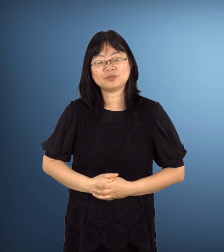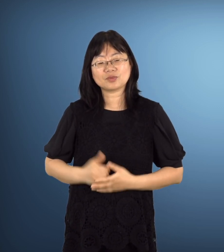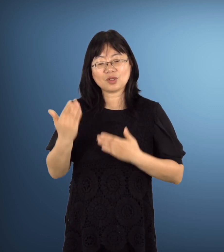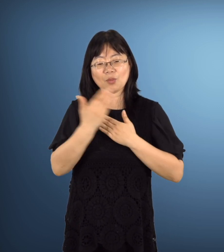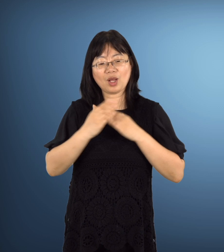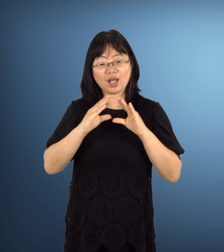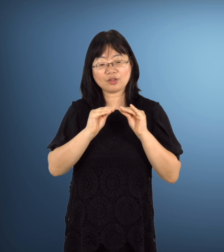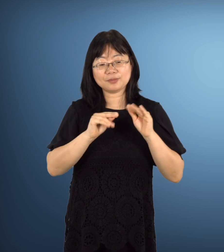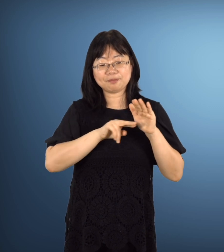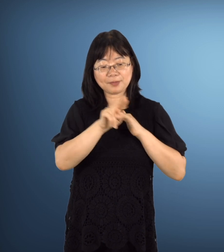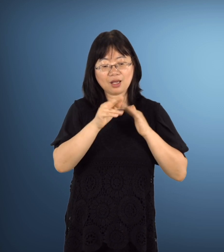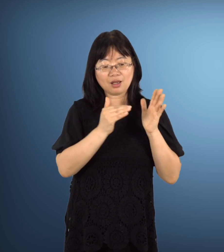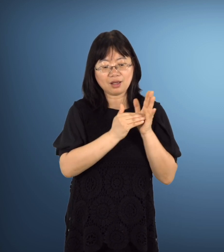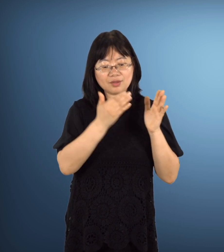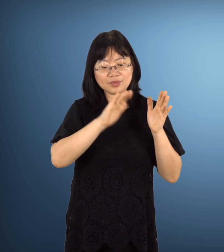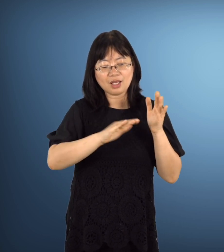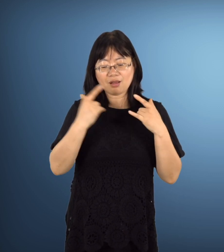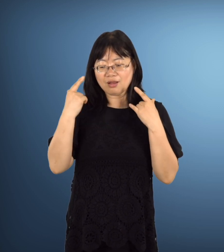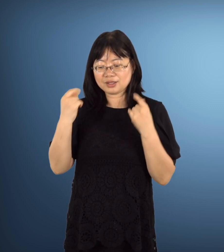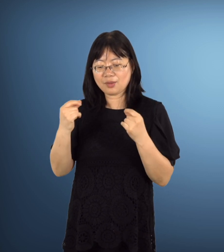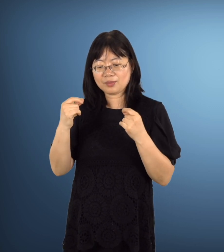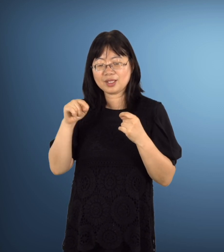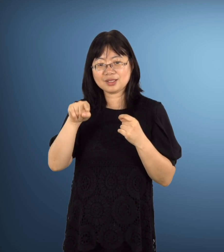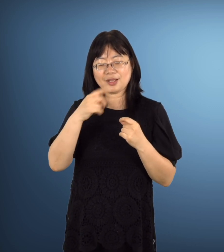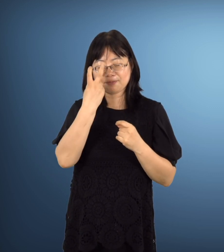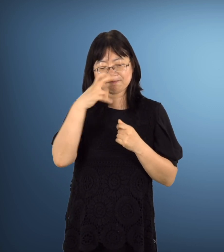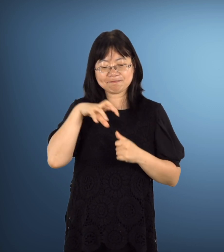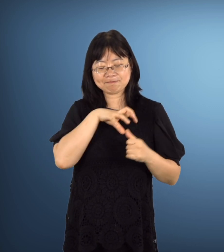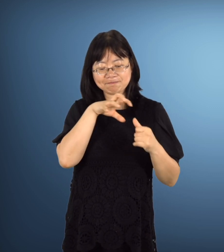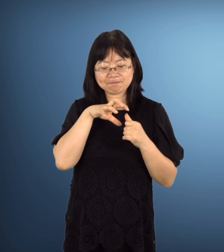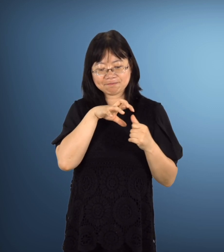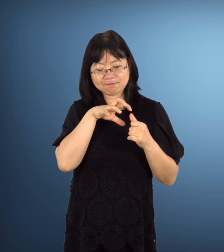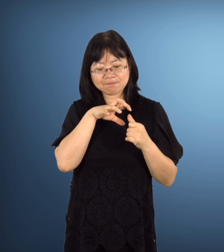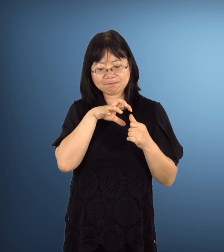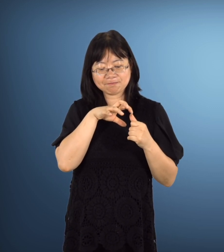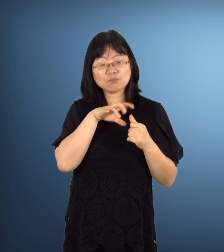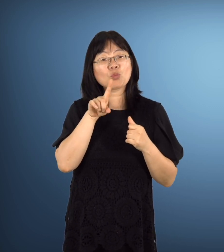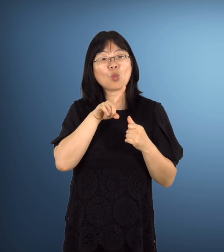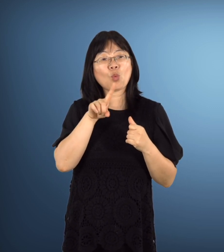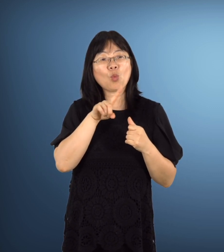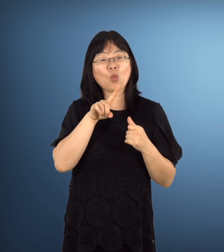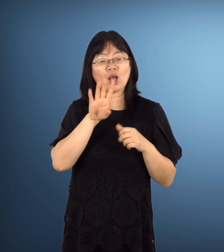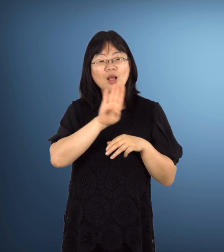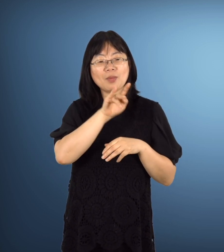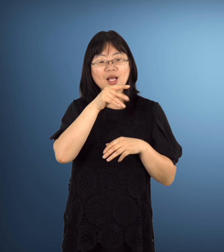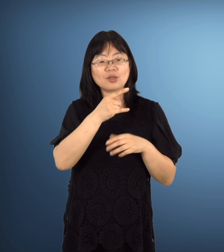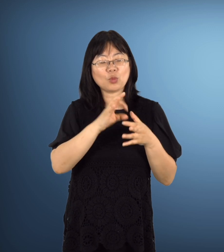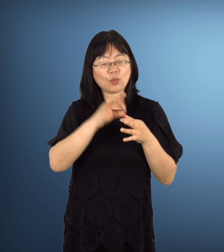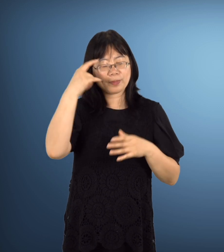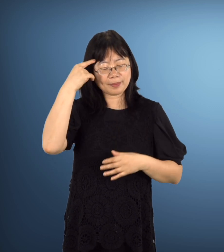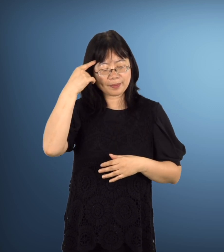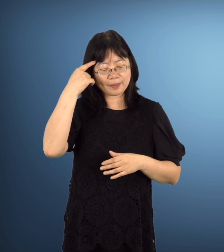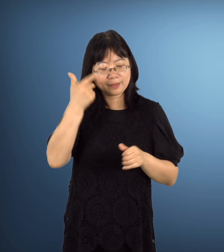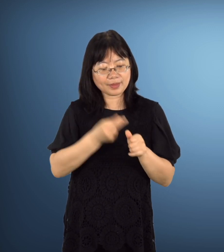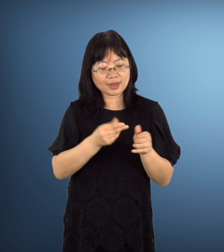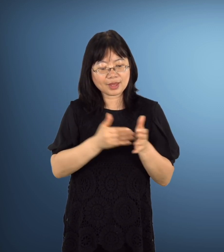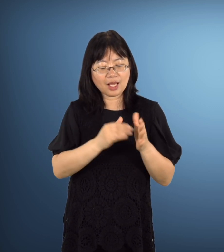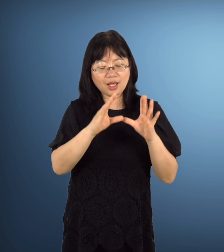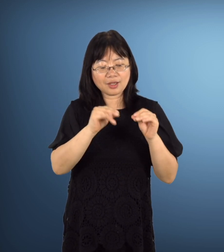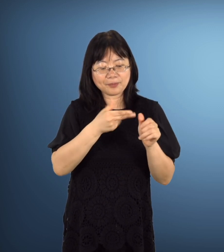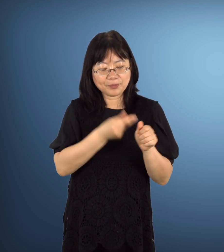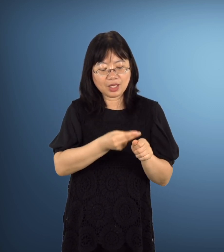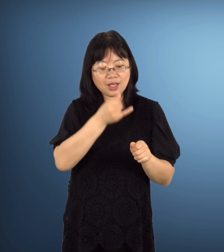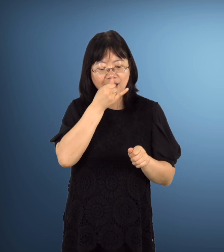몸은 애굽을 떠났는데 여전히 그를 지배하고 그를 통치하는 것은 바로의 사고, 애굽의